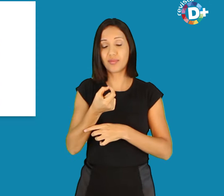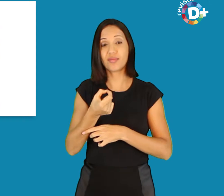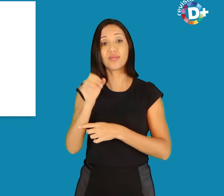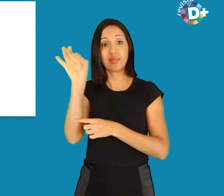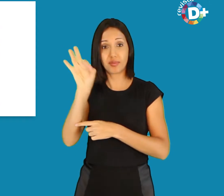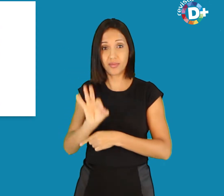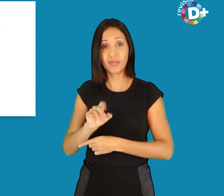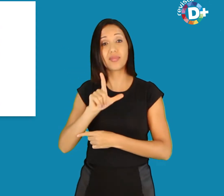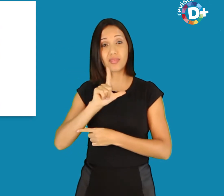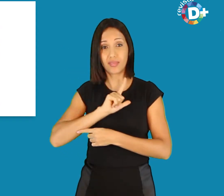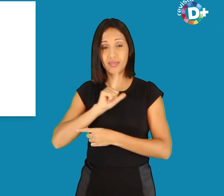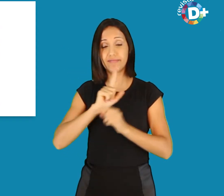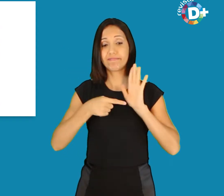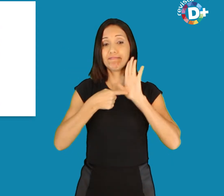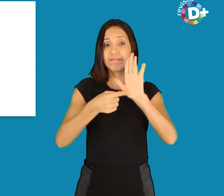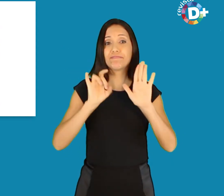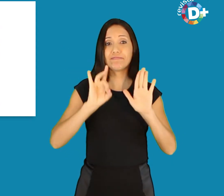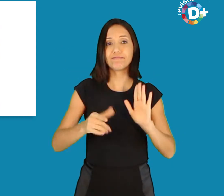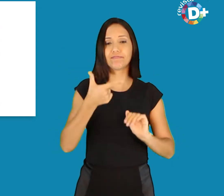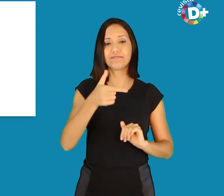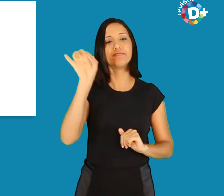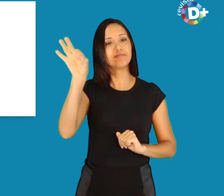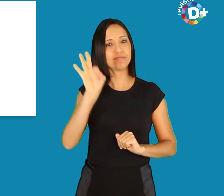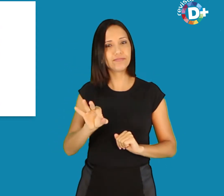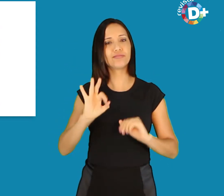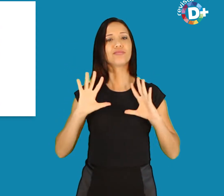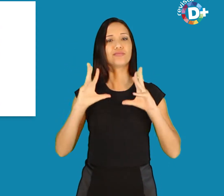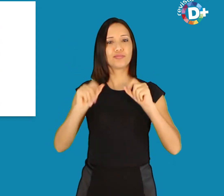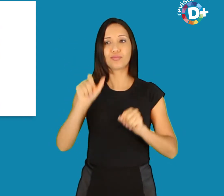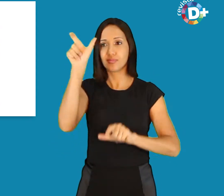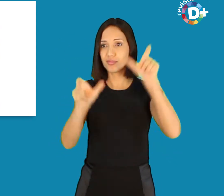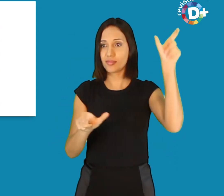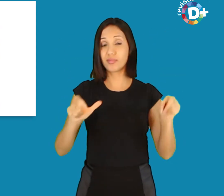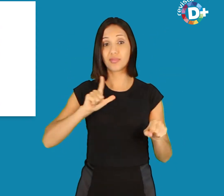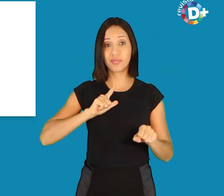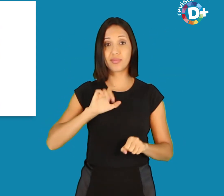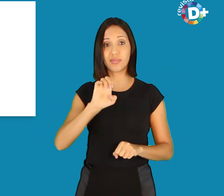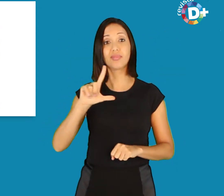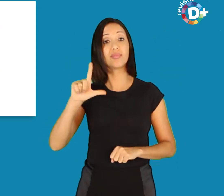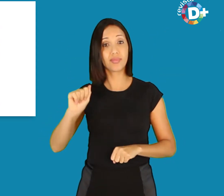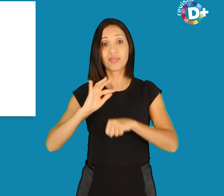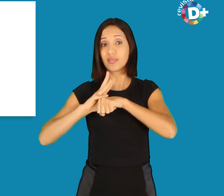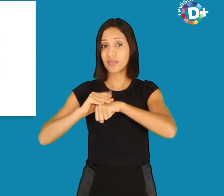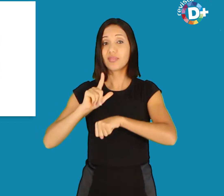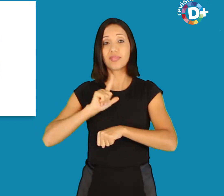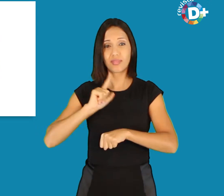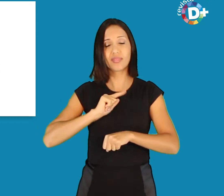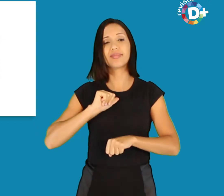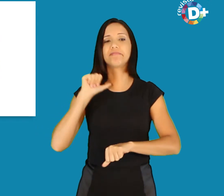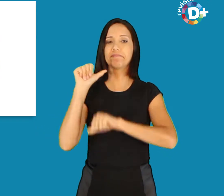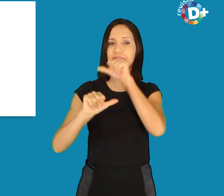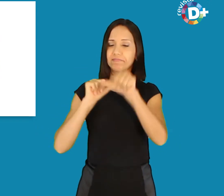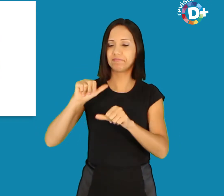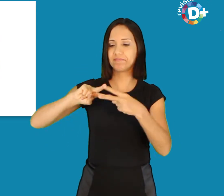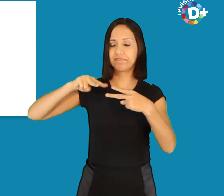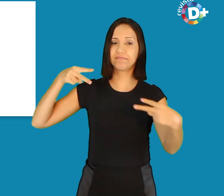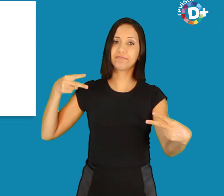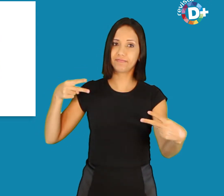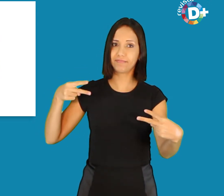ter o gene da doença mas não desenvolvê la pois há outros fatores envolvidas cientistas estão pesquisando